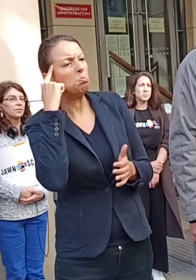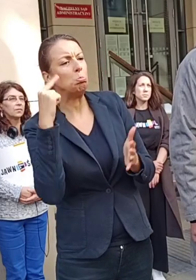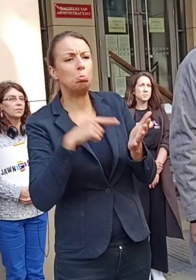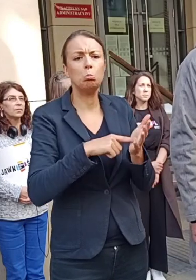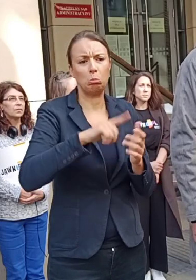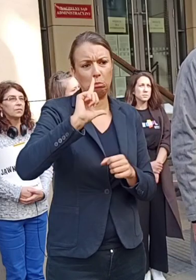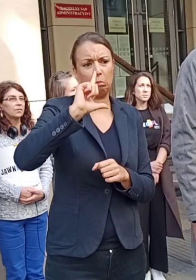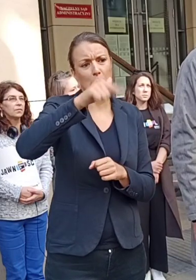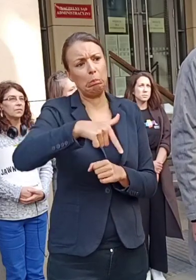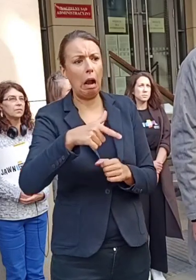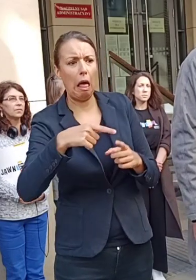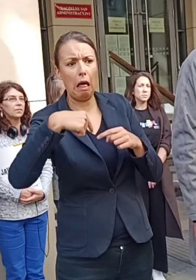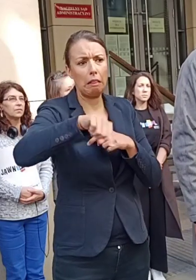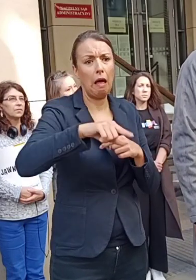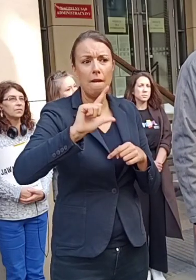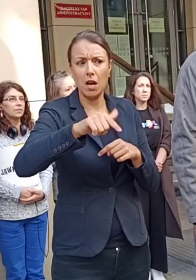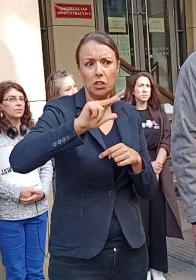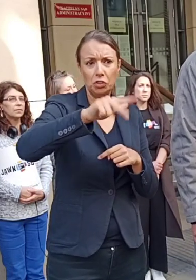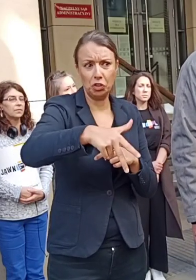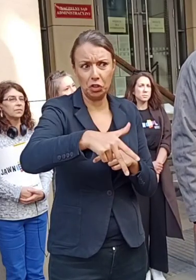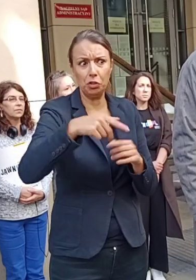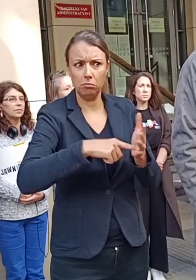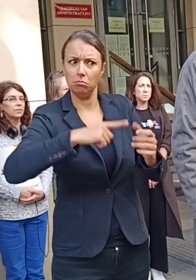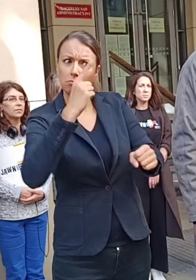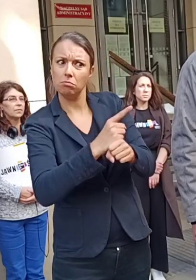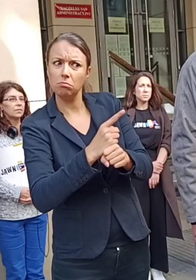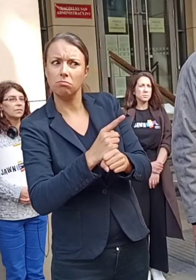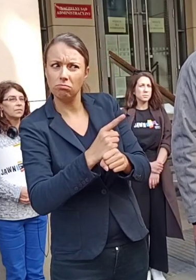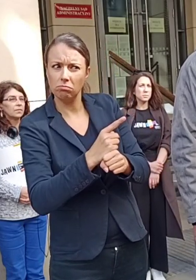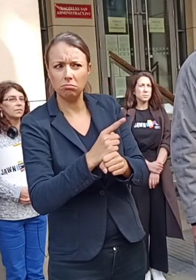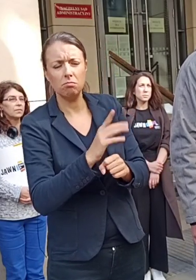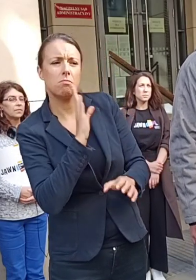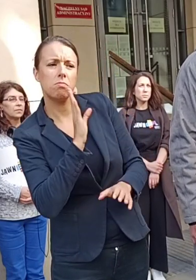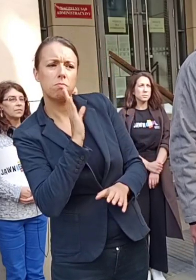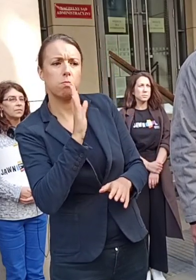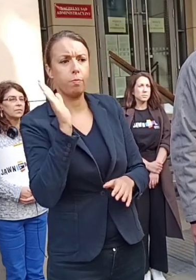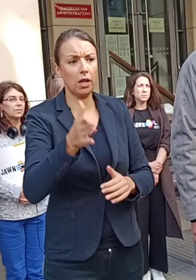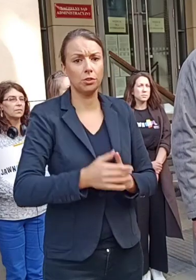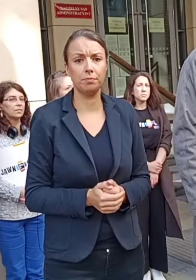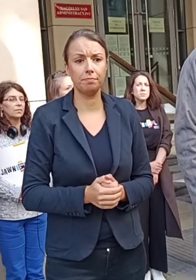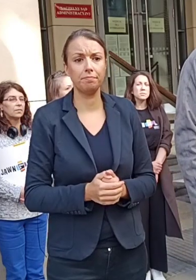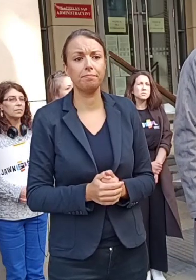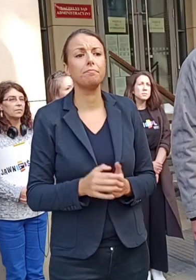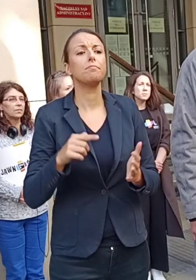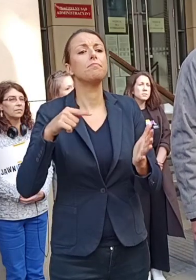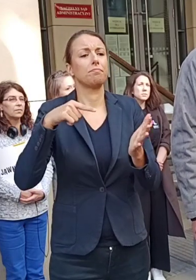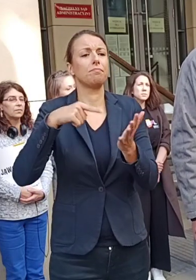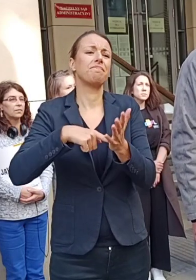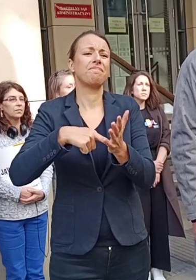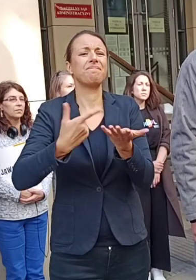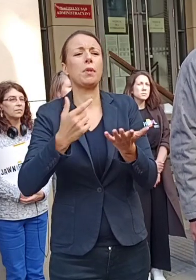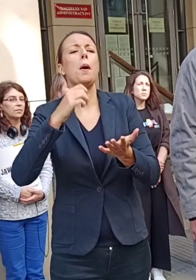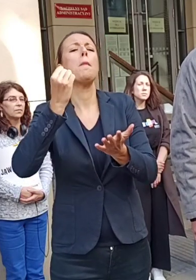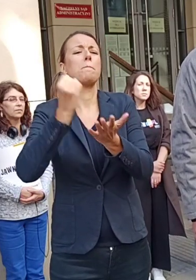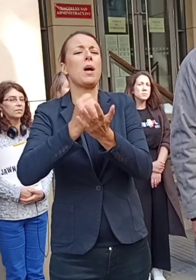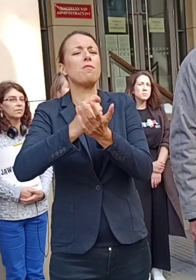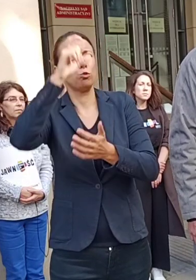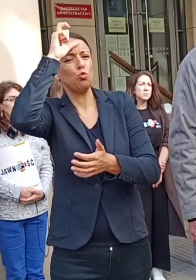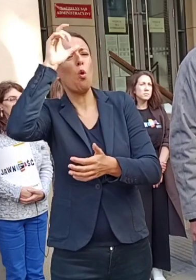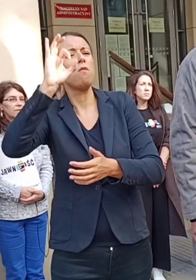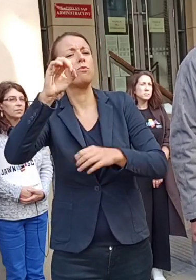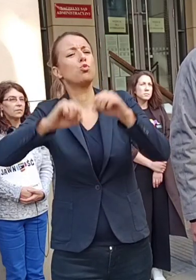najbliższych 2 lat, 3 lat do tego, że dojdzie do wyroku. Rzeczywiście te sprawy w Europejskim Trybunale Praw Człowieka toczą się wolno, ale